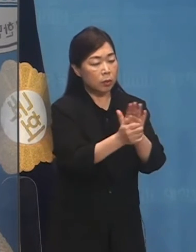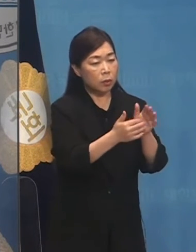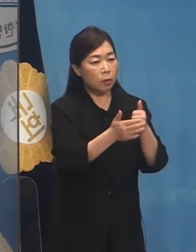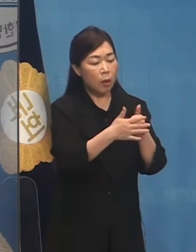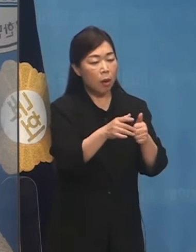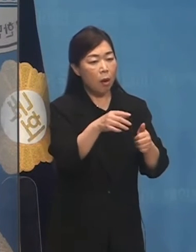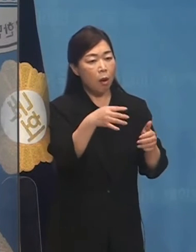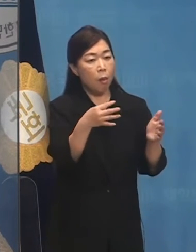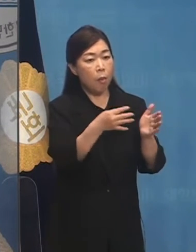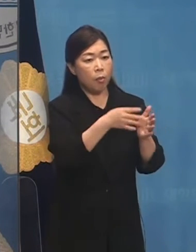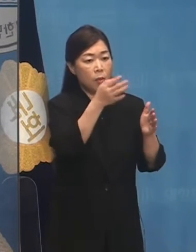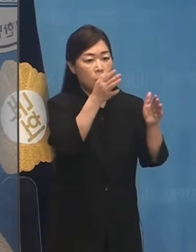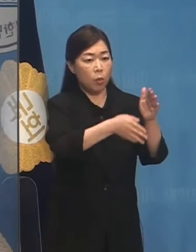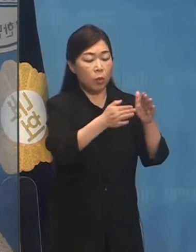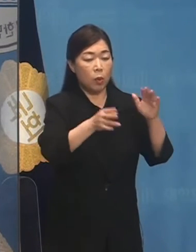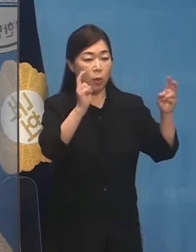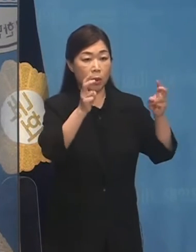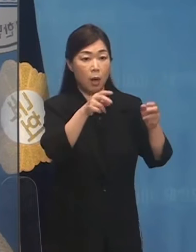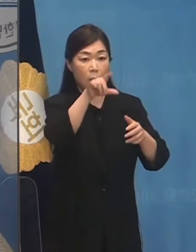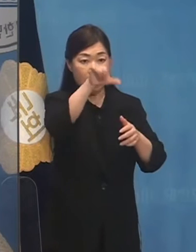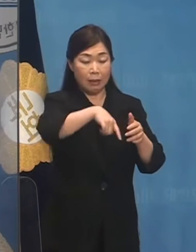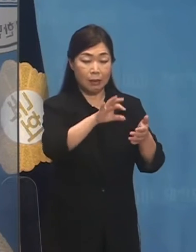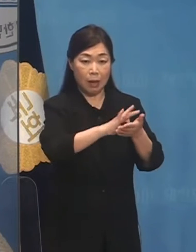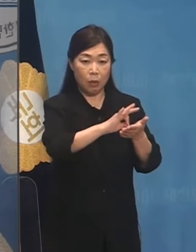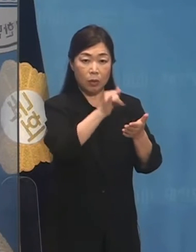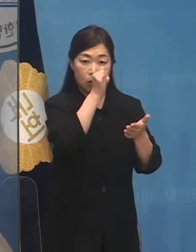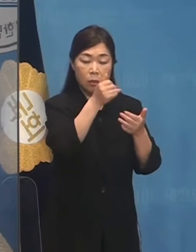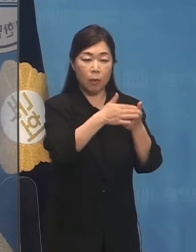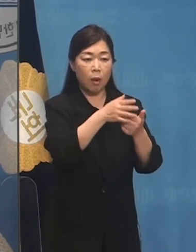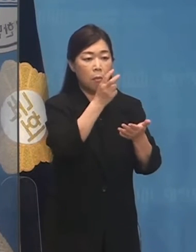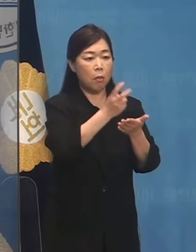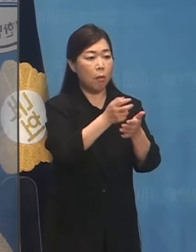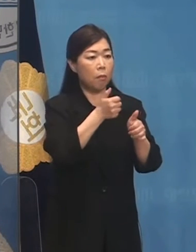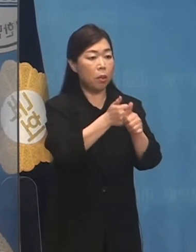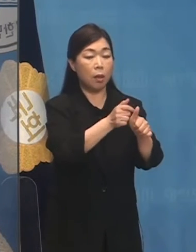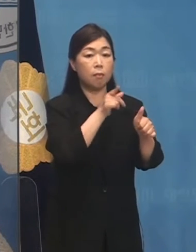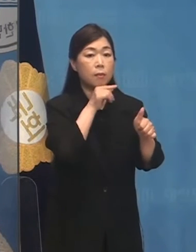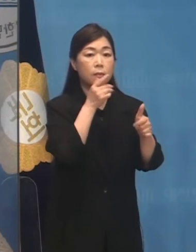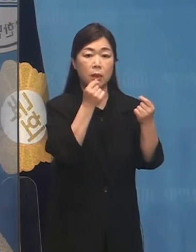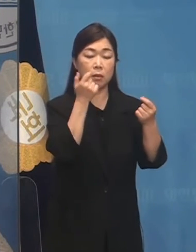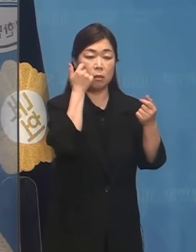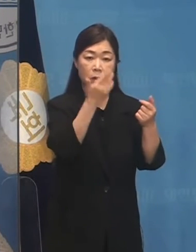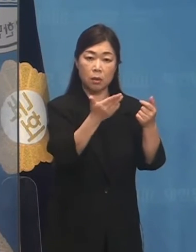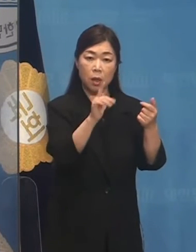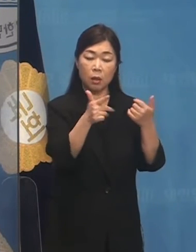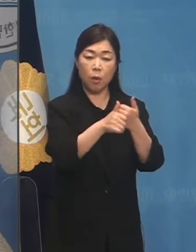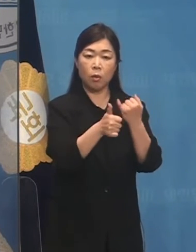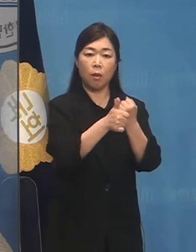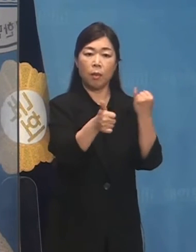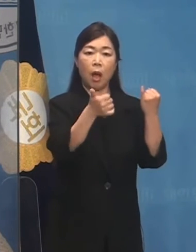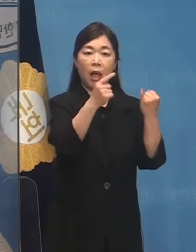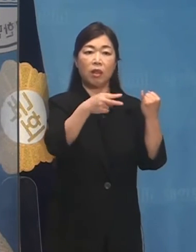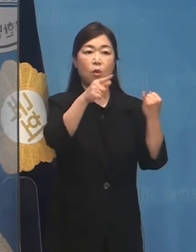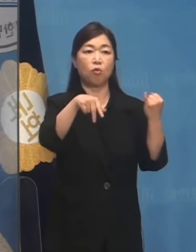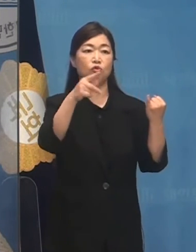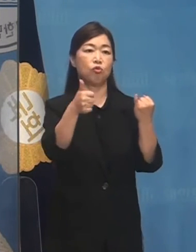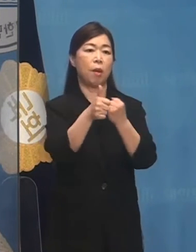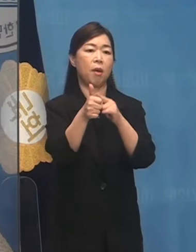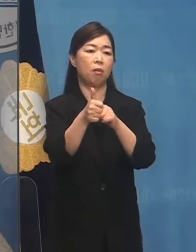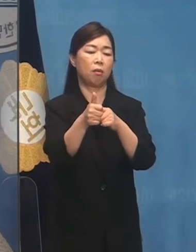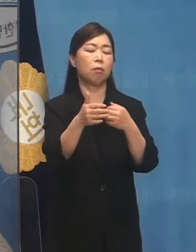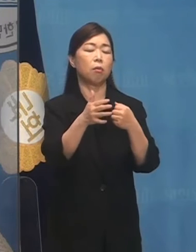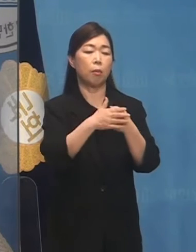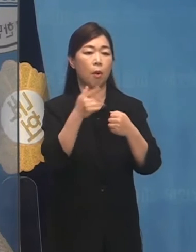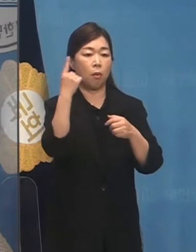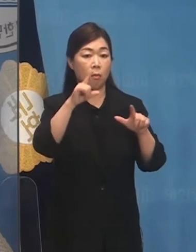과연 적정한지 말하자면 한덕수 프리미엄이 붙은 건 아닌지 저희가 검증해야 되지 않겠습니까?